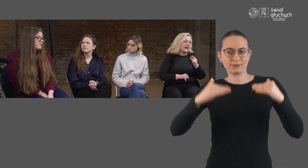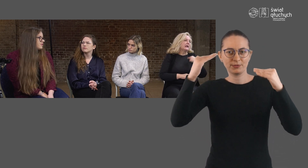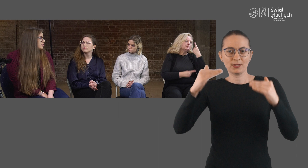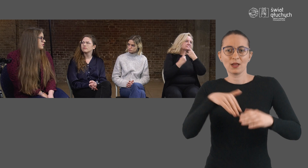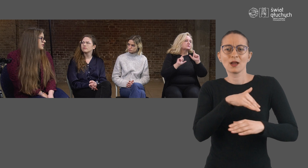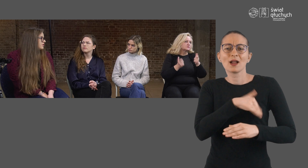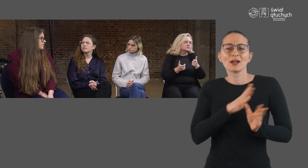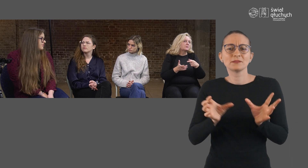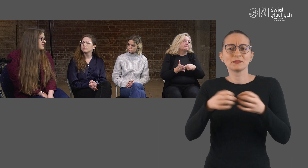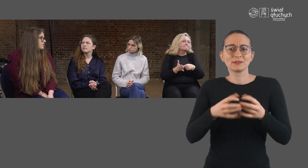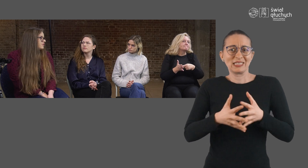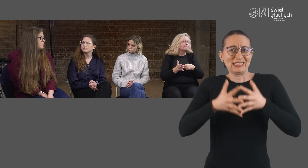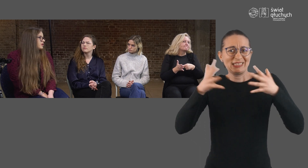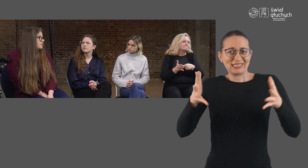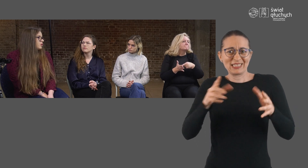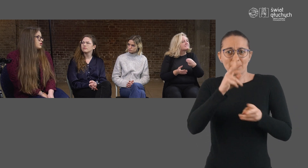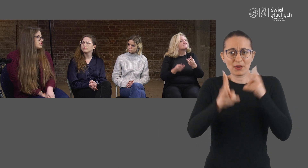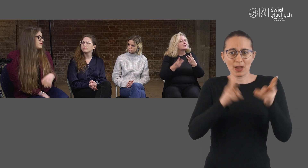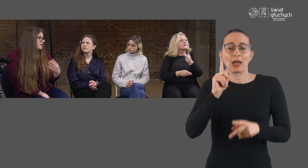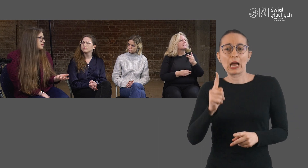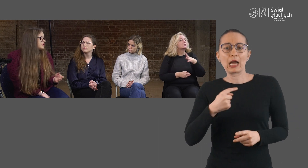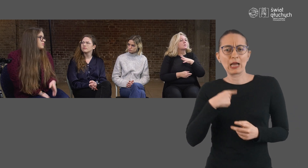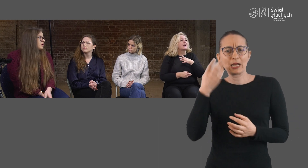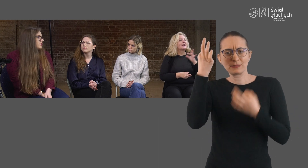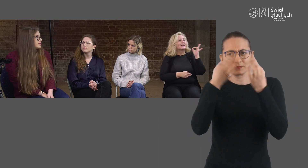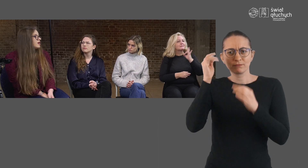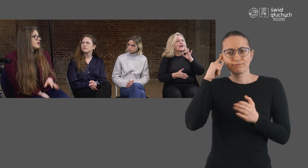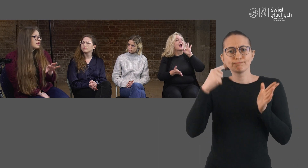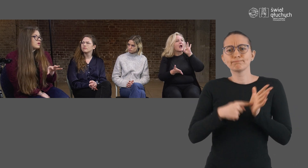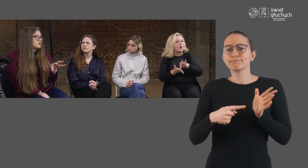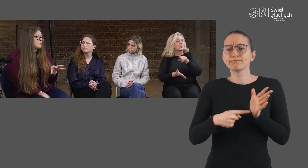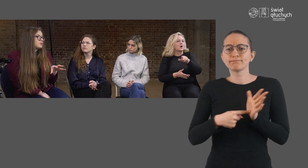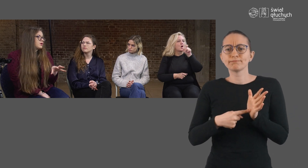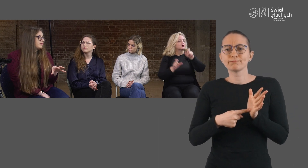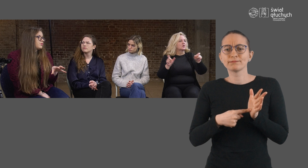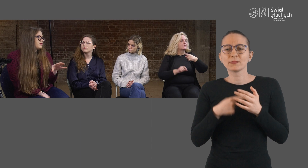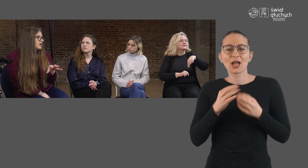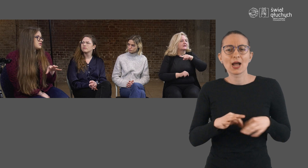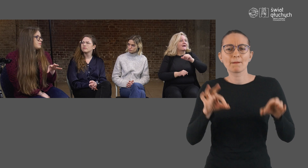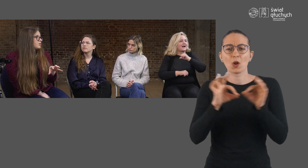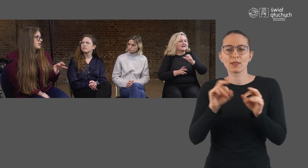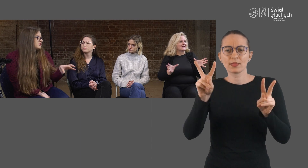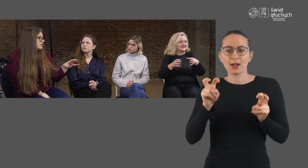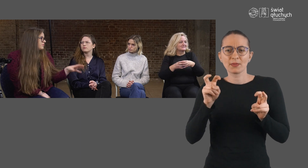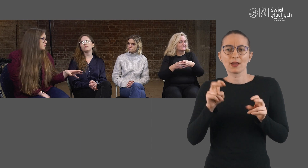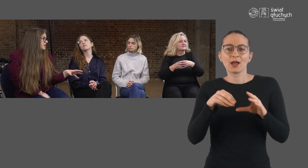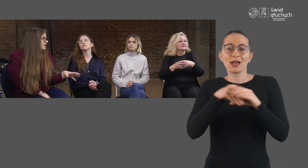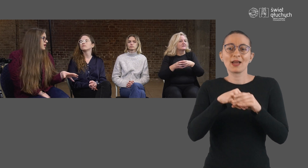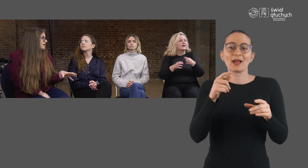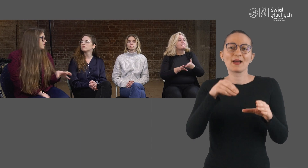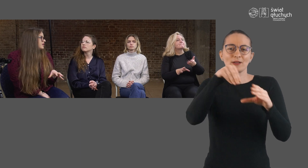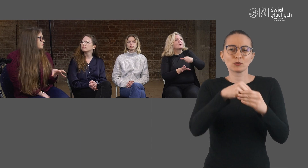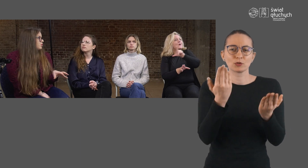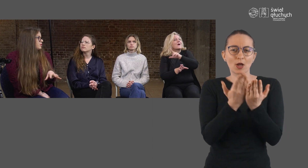że ważną kwestią w tym wypadku było to, że w gimnazjum akurat te osoby, które były w klasie, były także jakby w